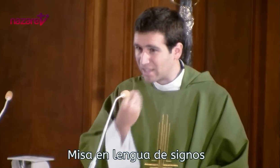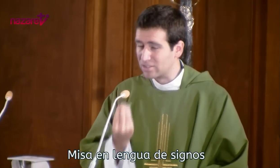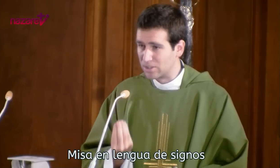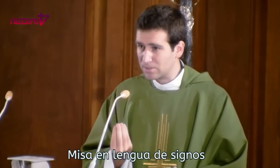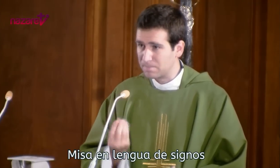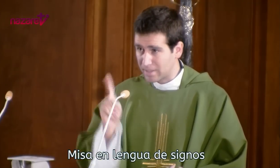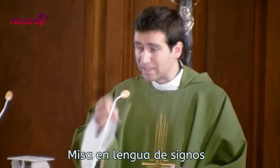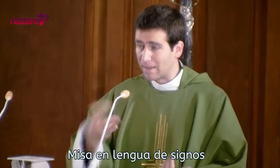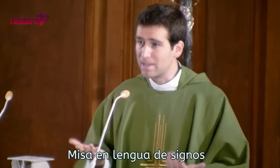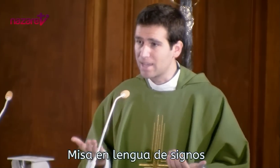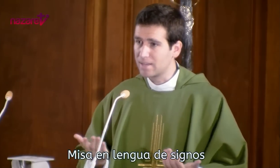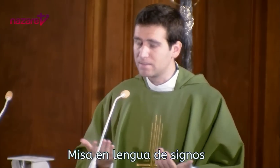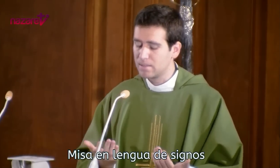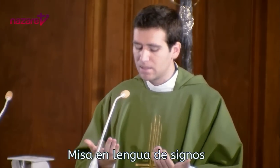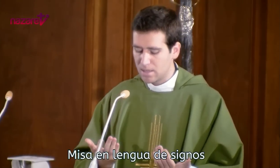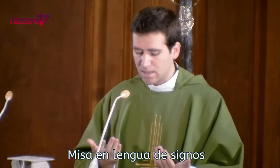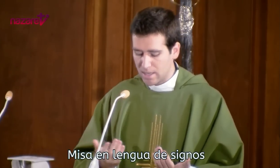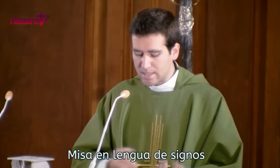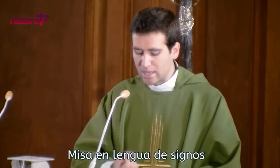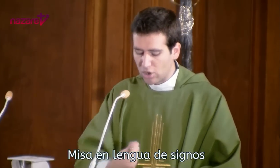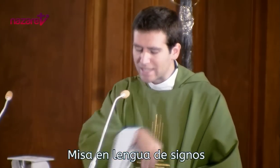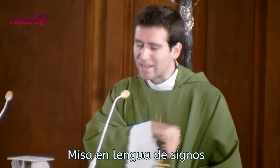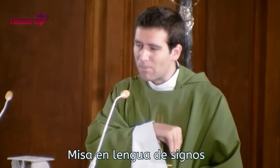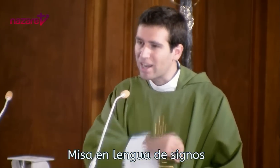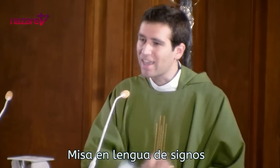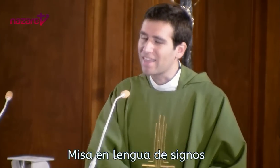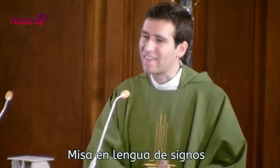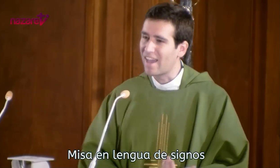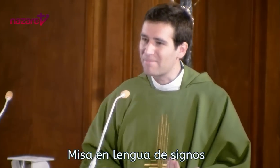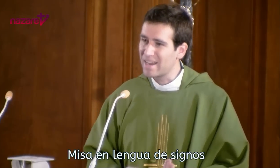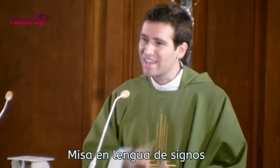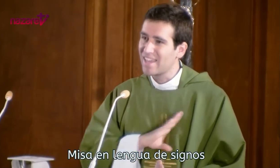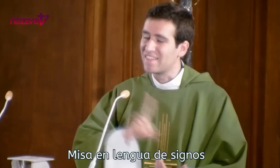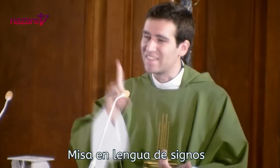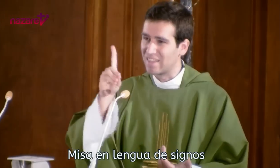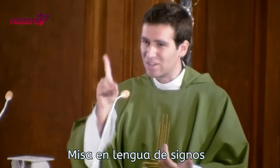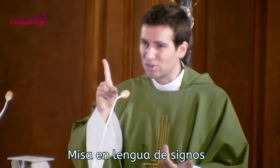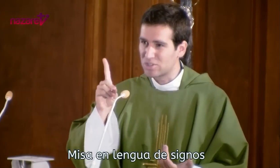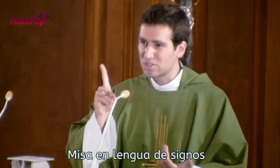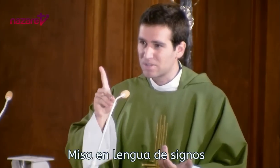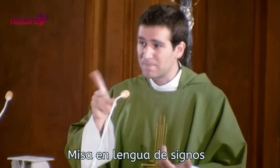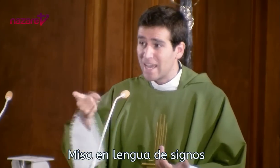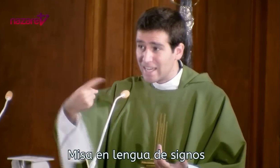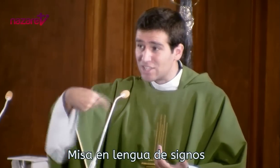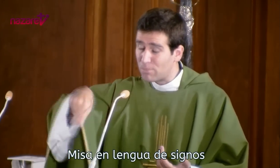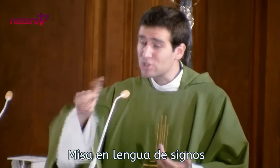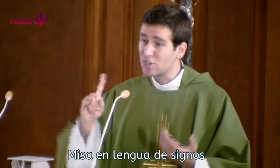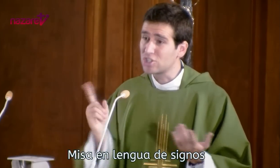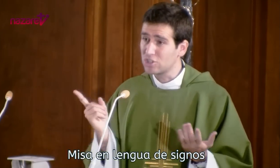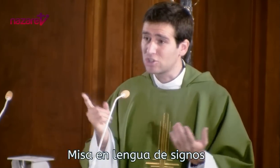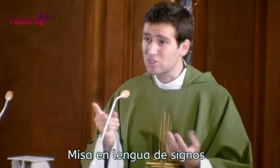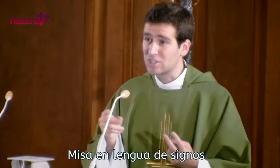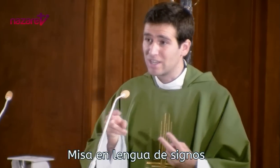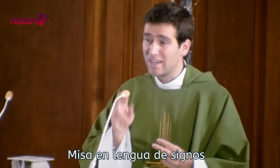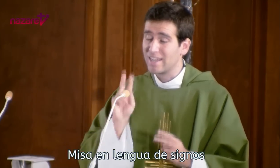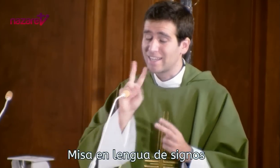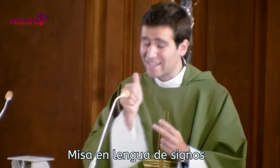alimento, que también, sino que se muere de hambre de Dios. Y somos nosotros